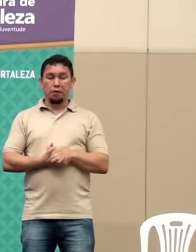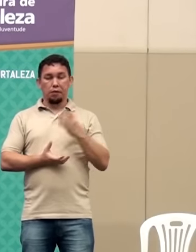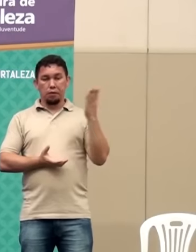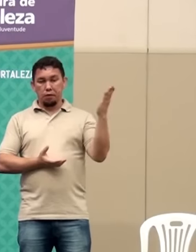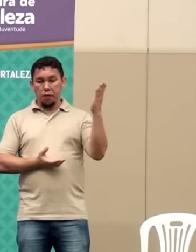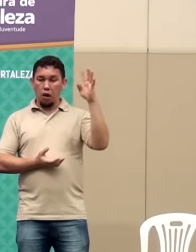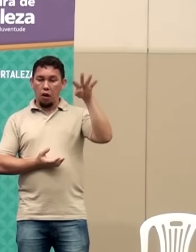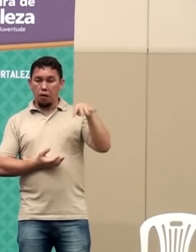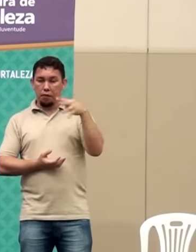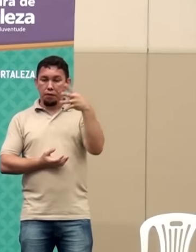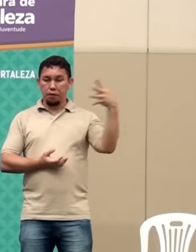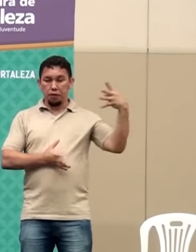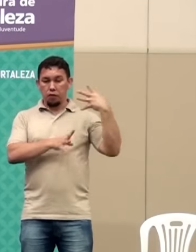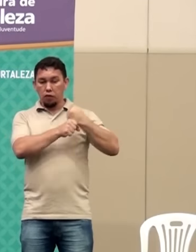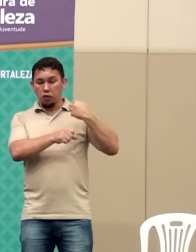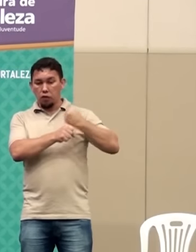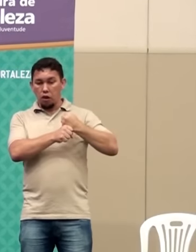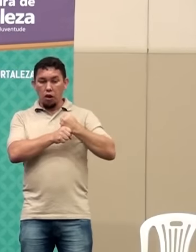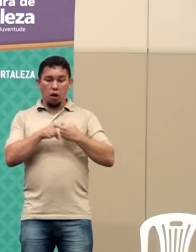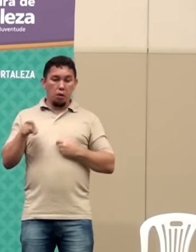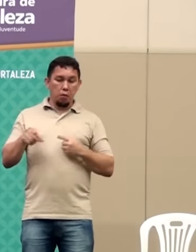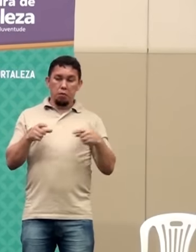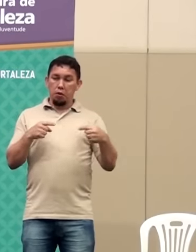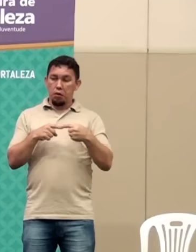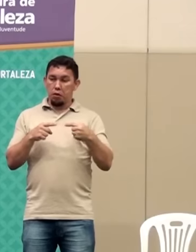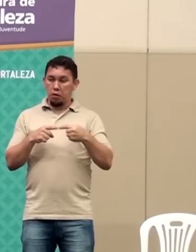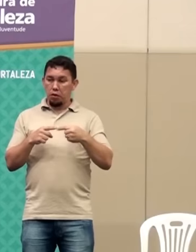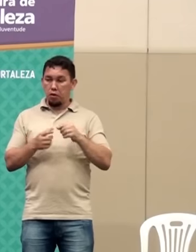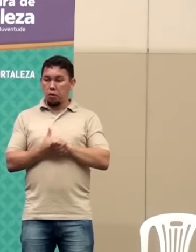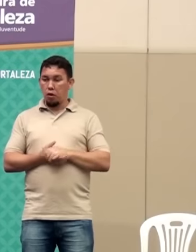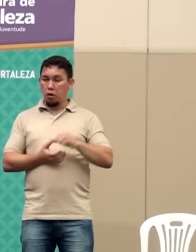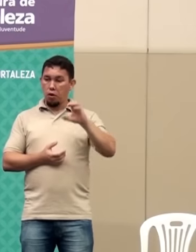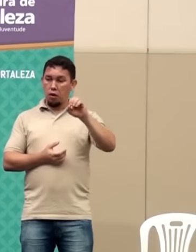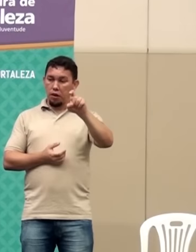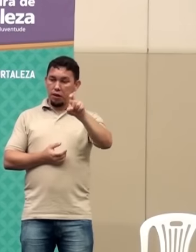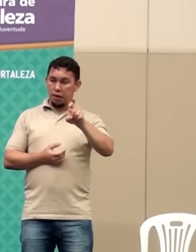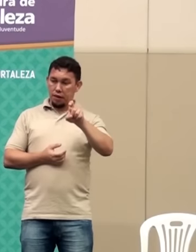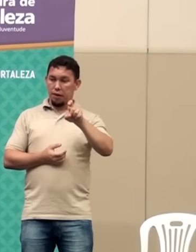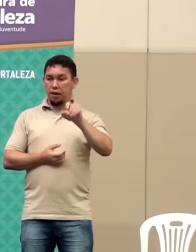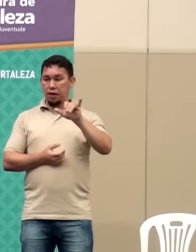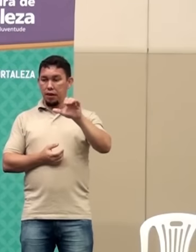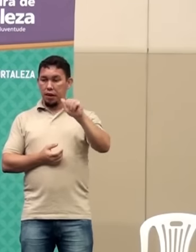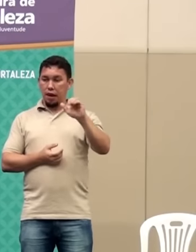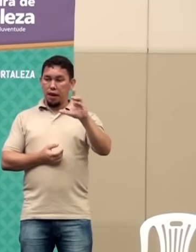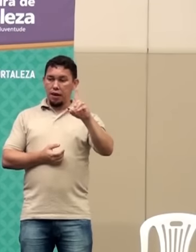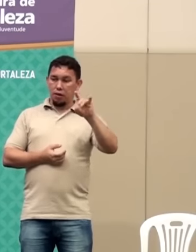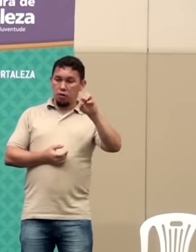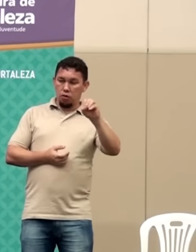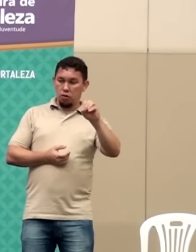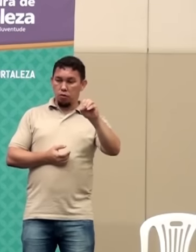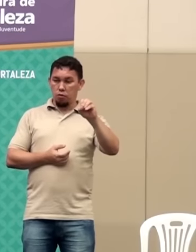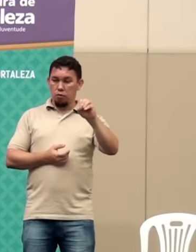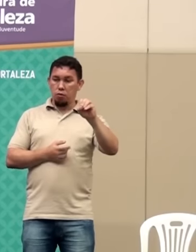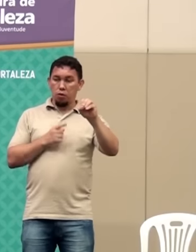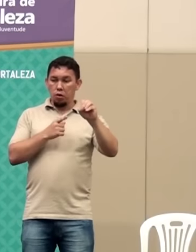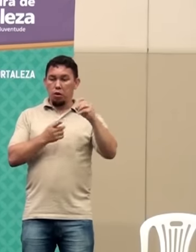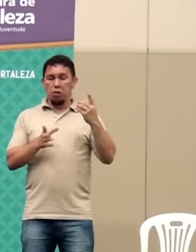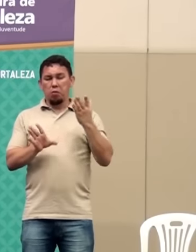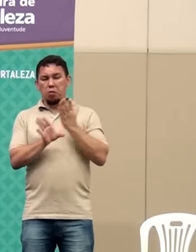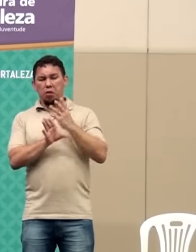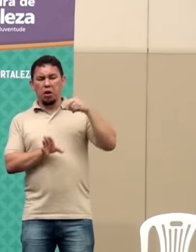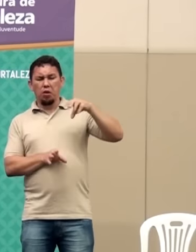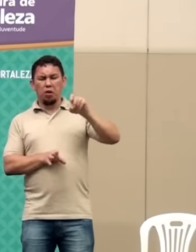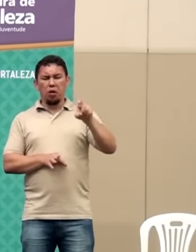Olha aí, ó. Eu tenho que calcular o número de oxidação. Porque em cima do número de oxidação, se for mais 1, mais 3,